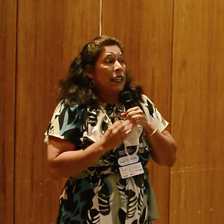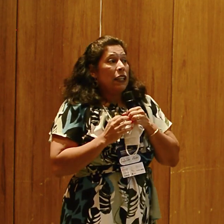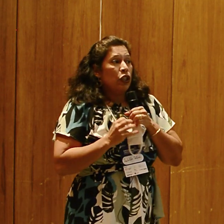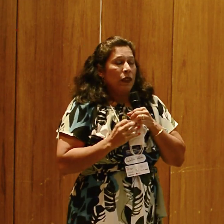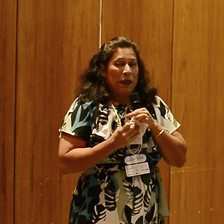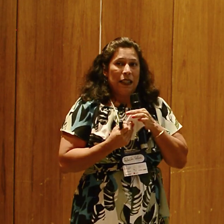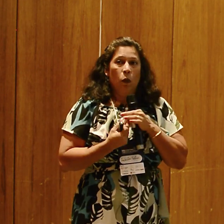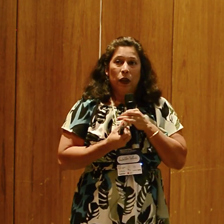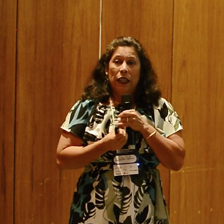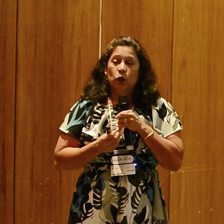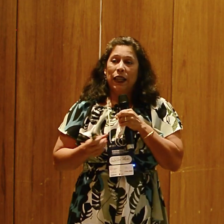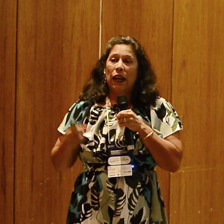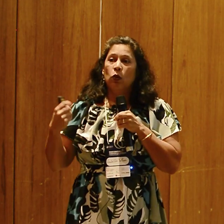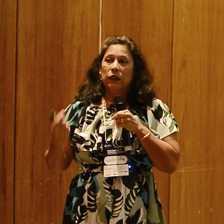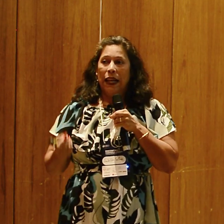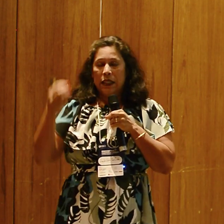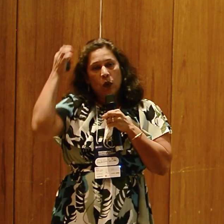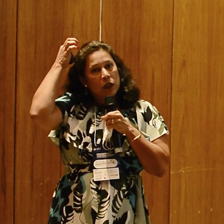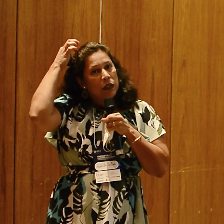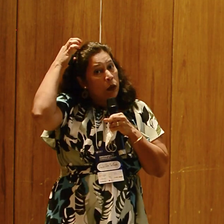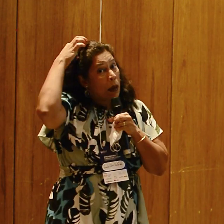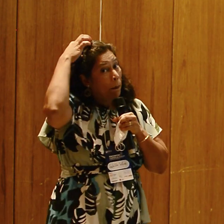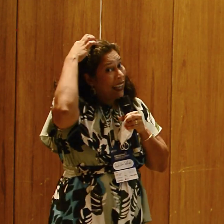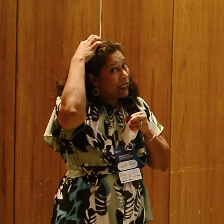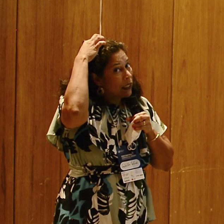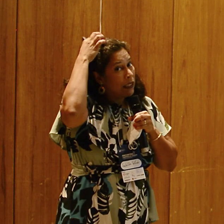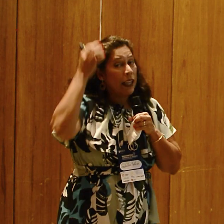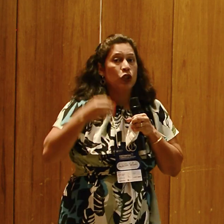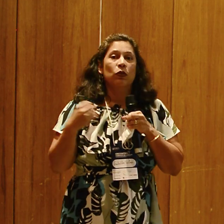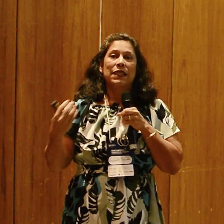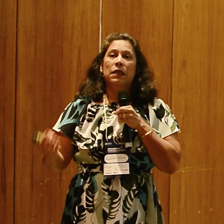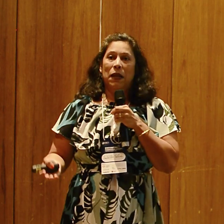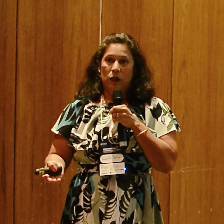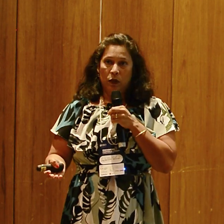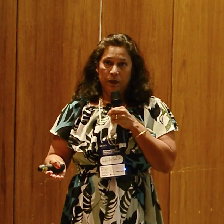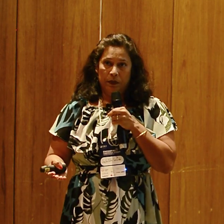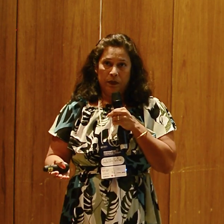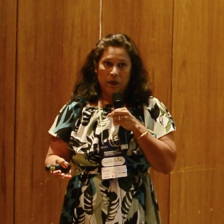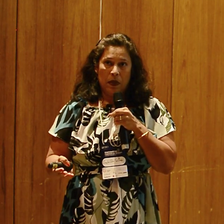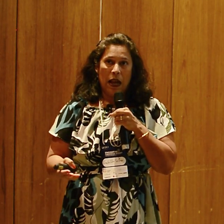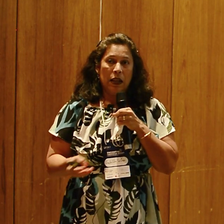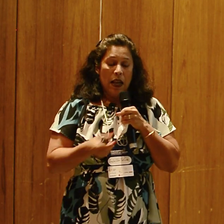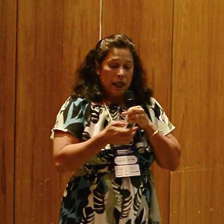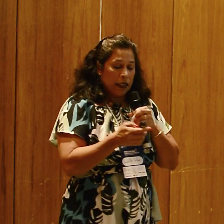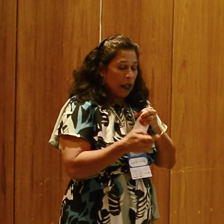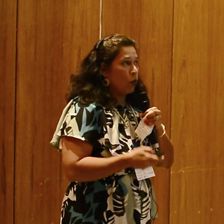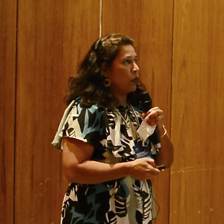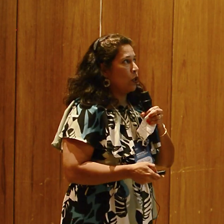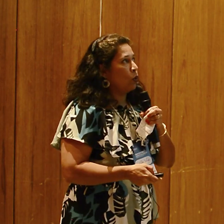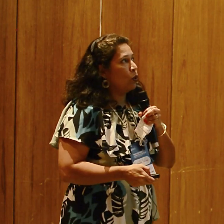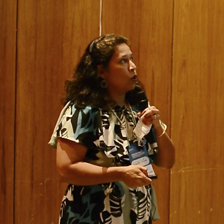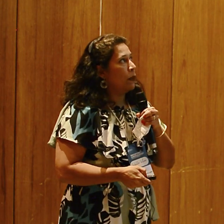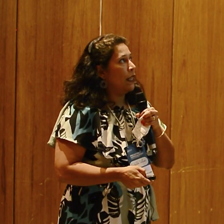E aí a gente vai pensar um pouquinho no que acontece quando eu tenho uma perda desde o nascimento, tá? Existem